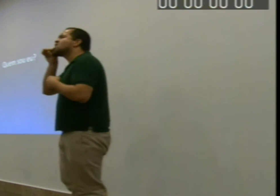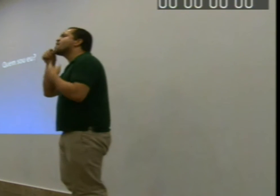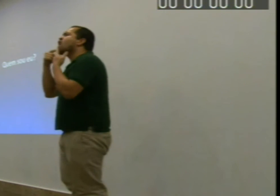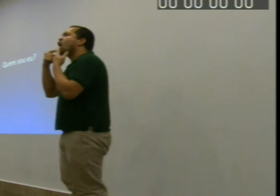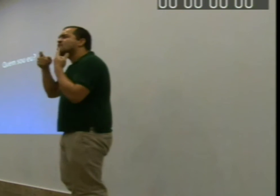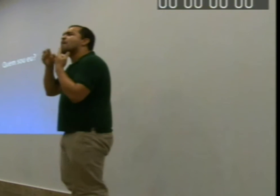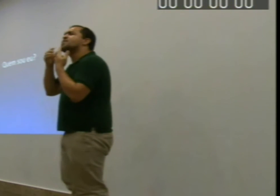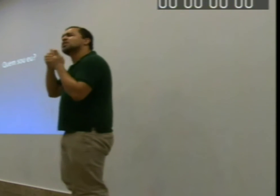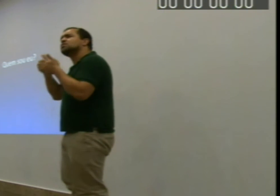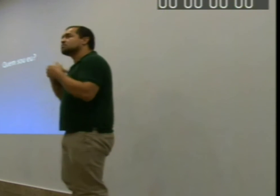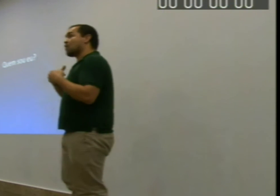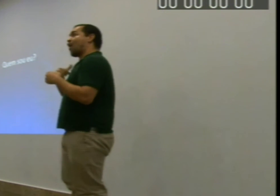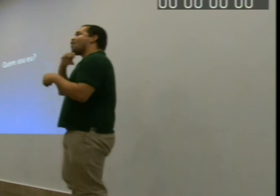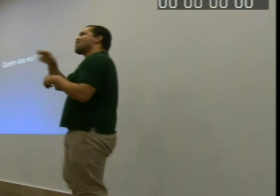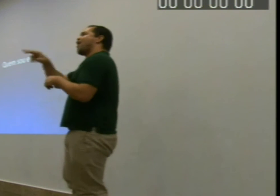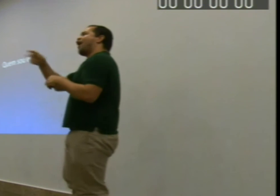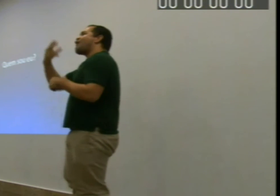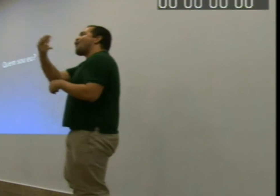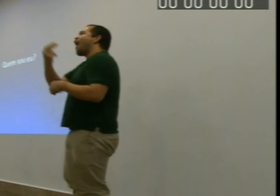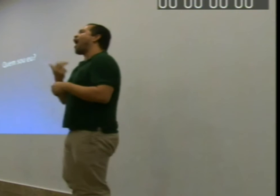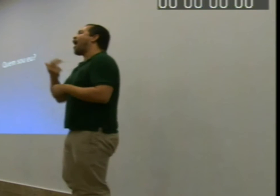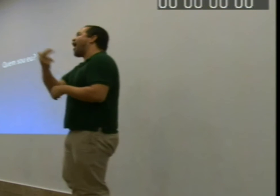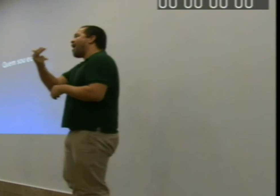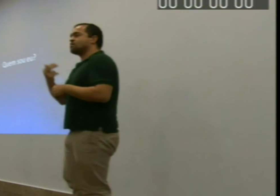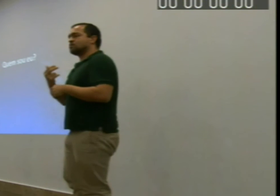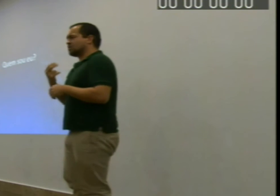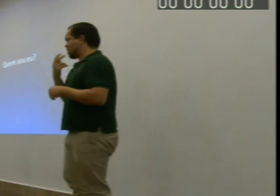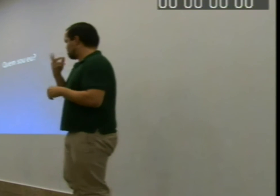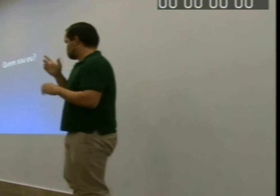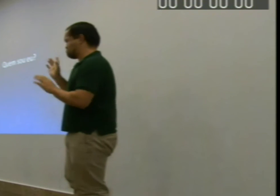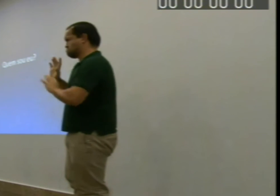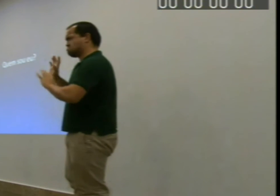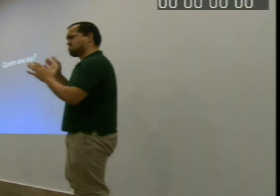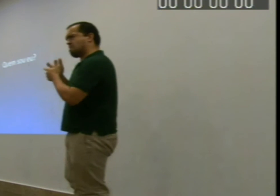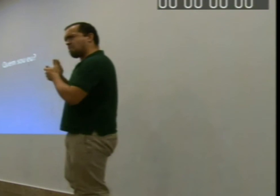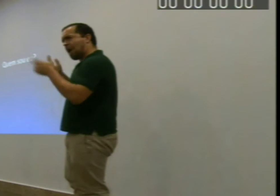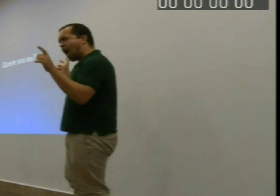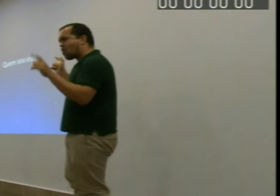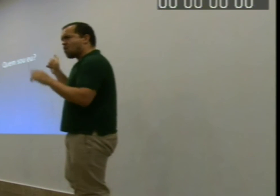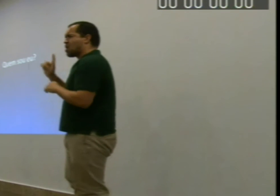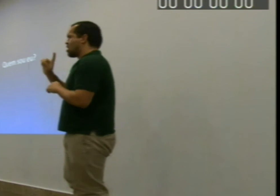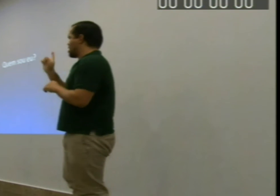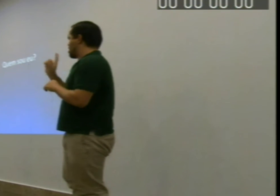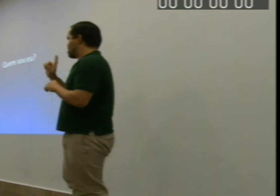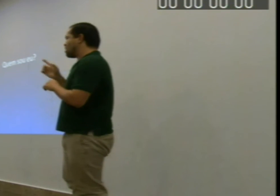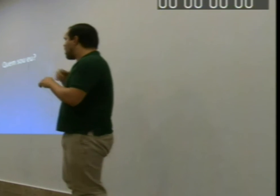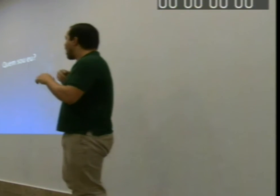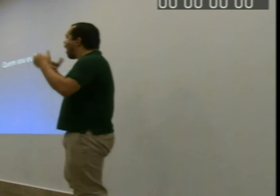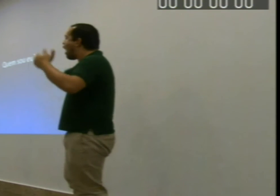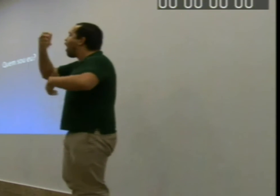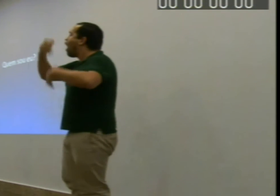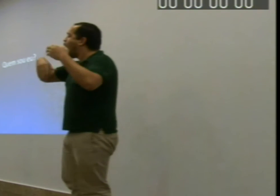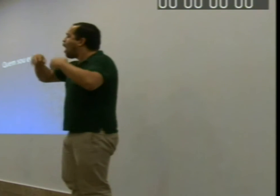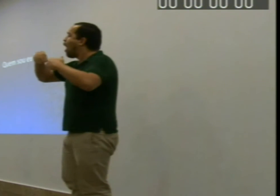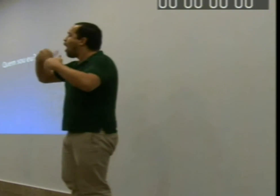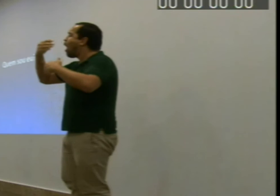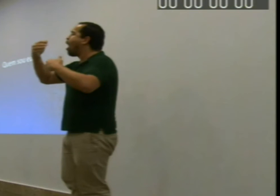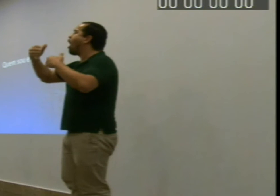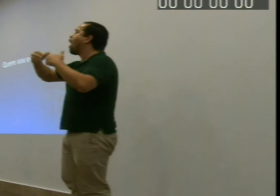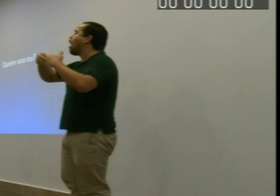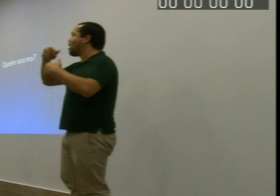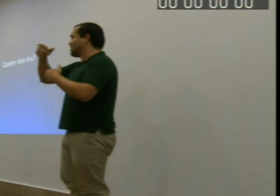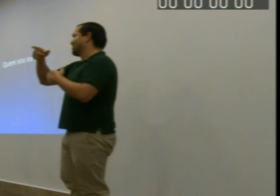surges eles mas eles podem oralizar eu perguntei né Igual meu irmão eu pensava não não a maioria não oraliza não eu